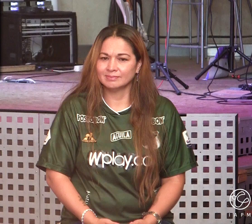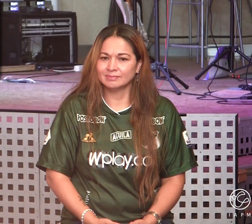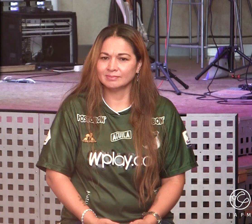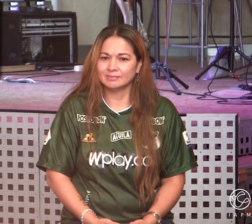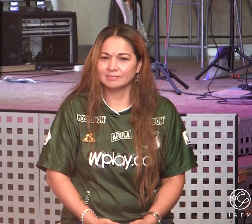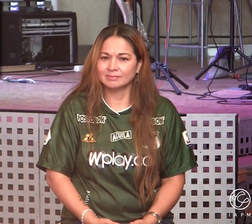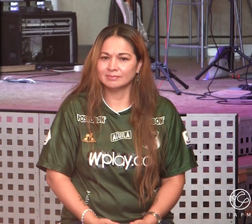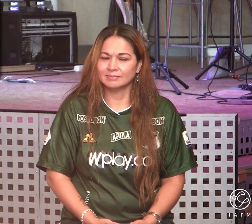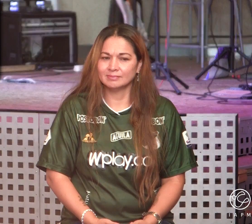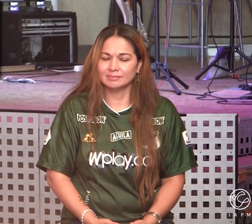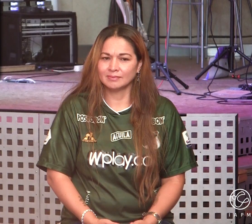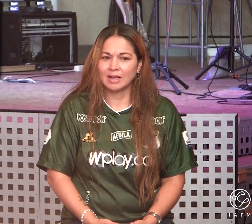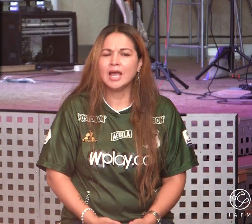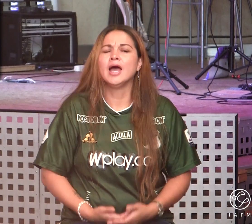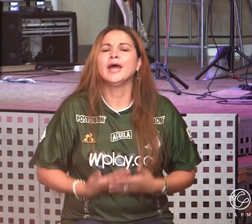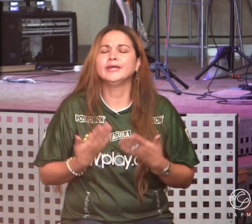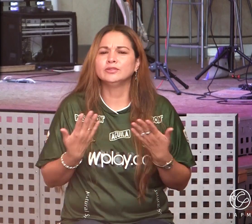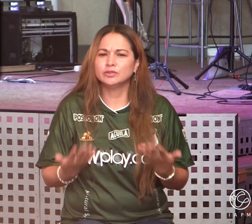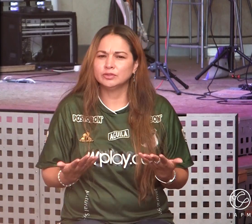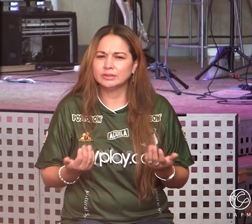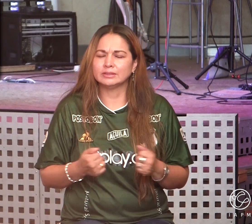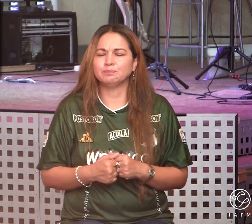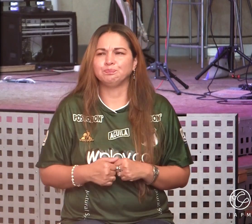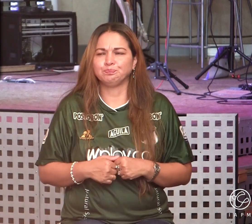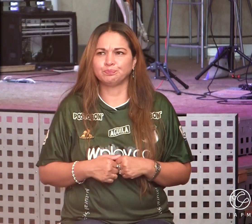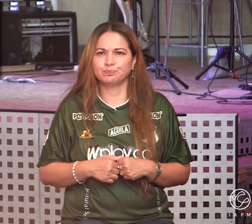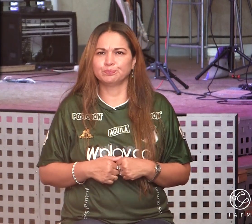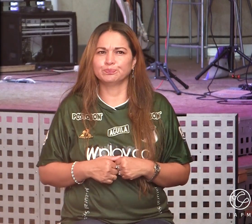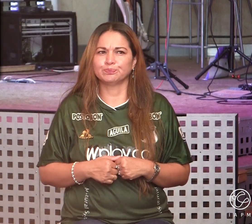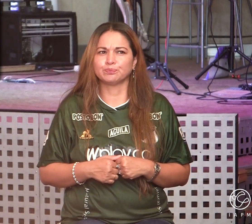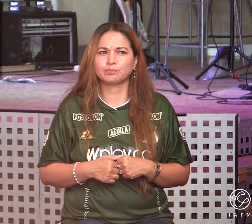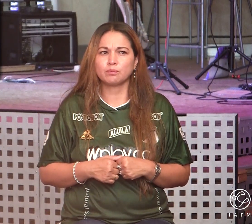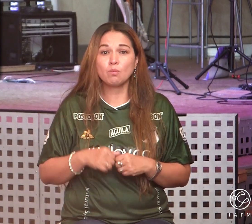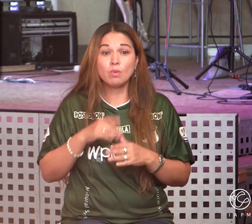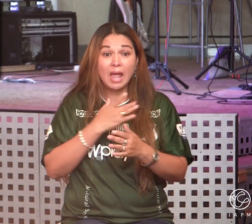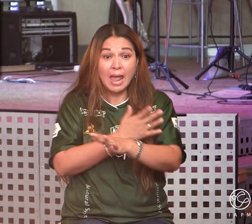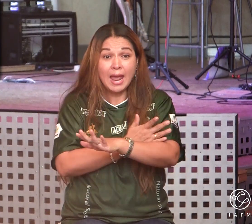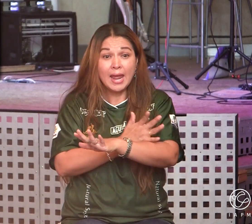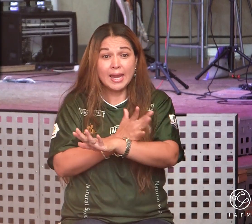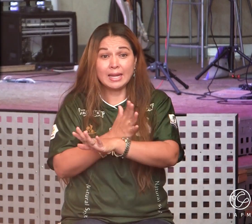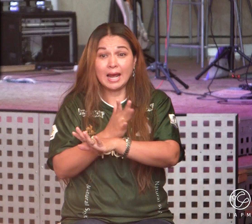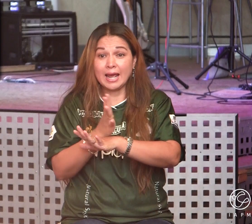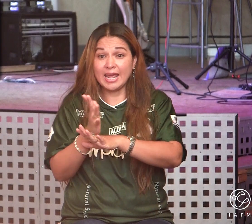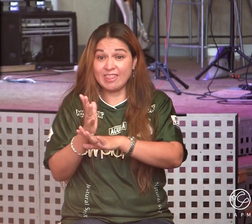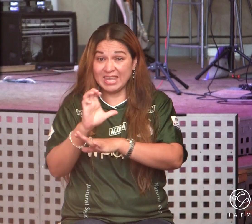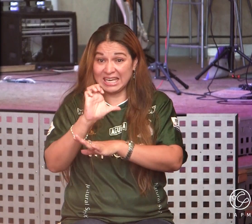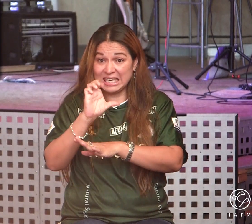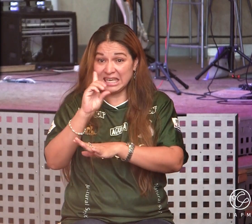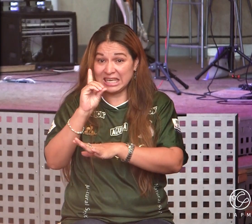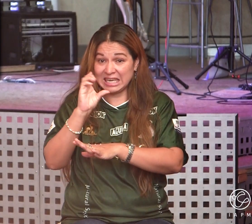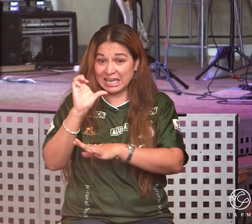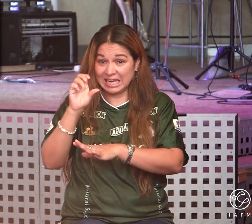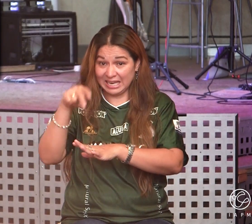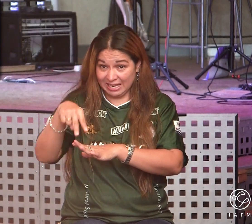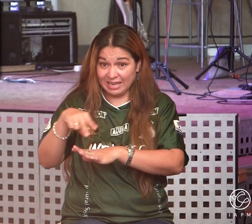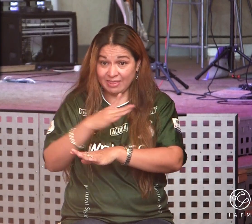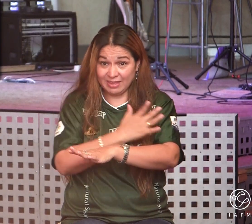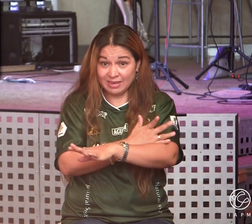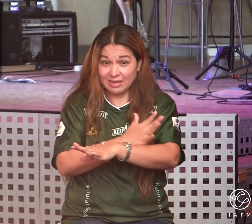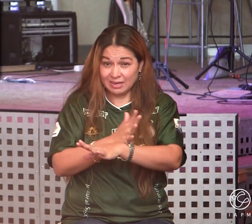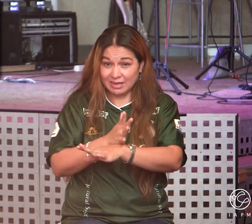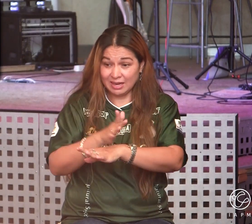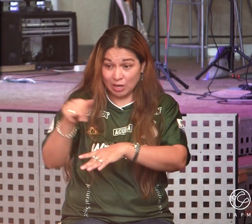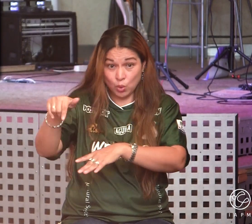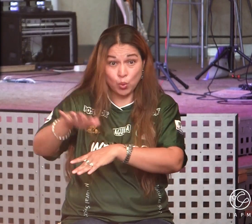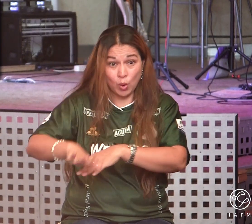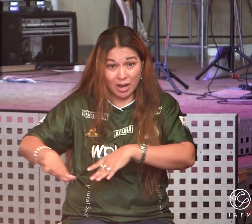para expresarnos con libertad. Creo firmemente que el negocio de Dios con nosotros está en llevarnos a ser